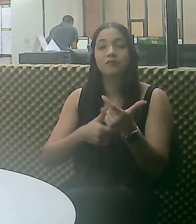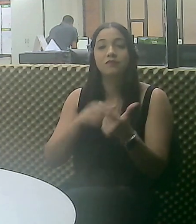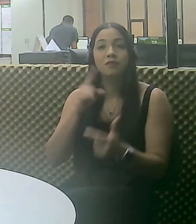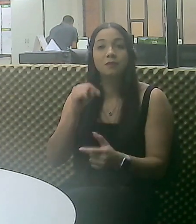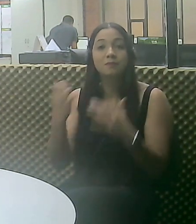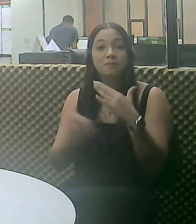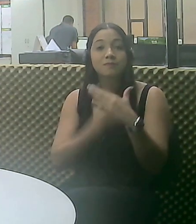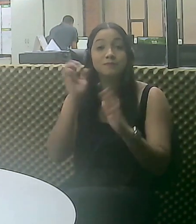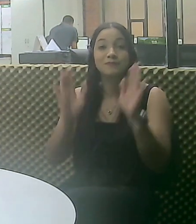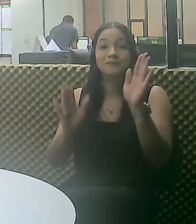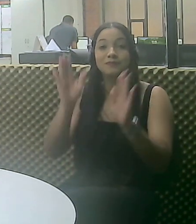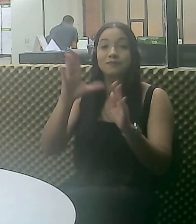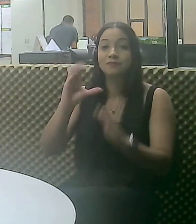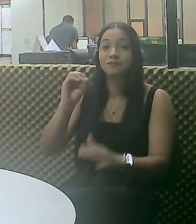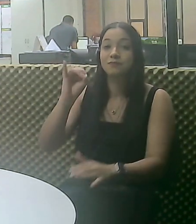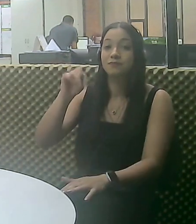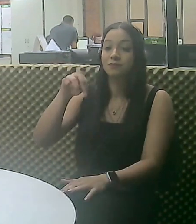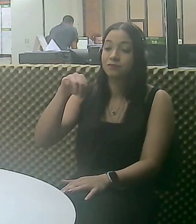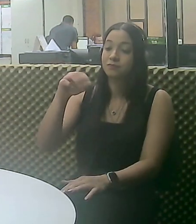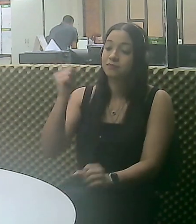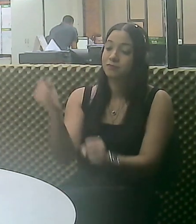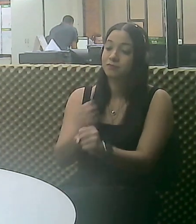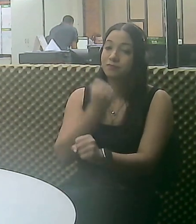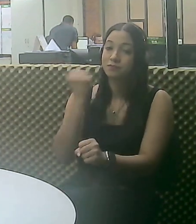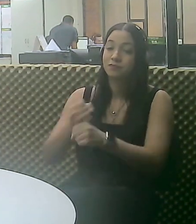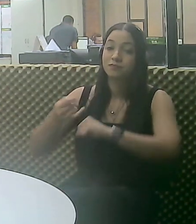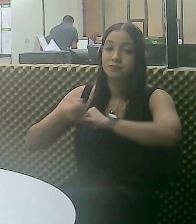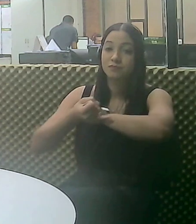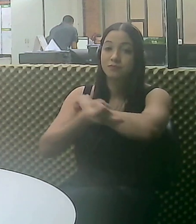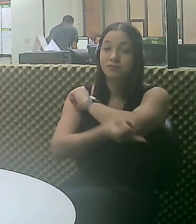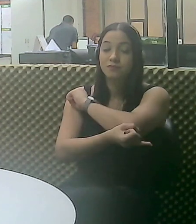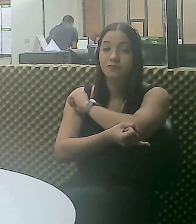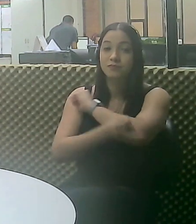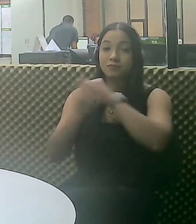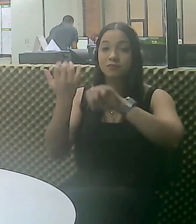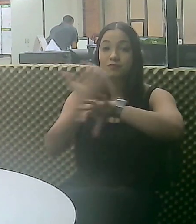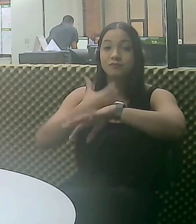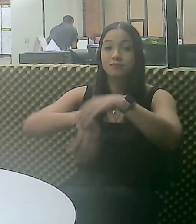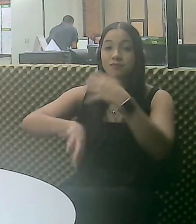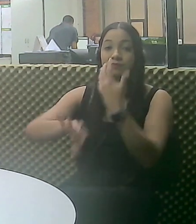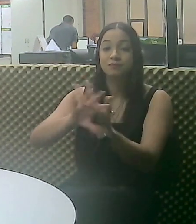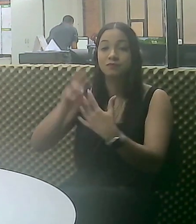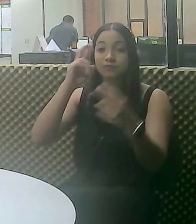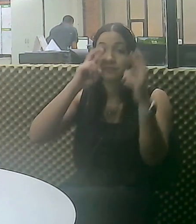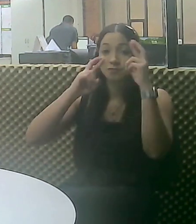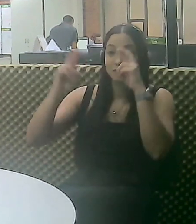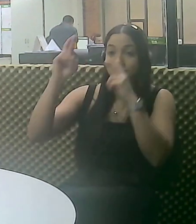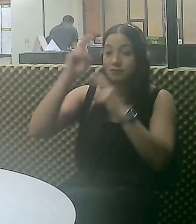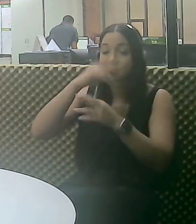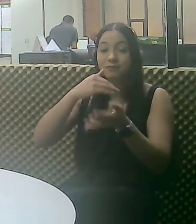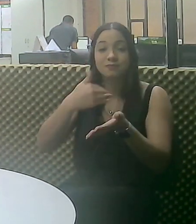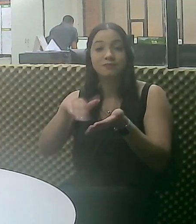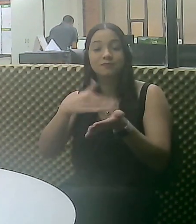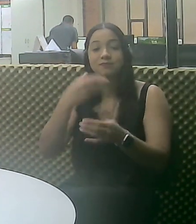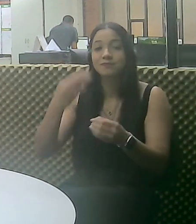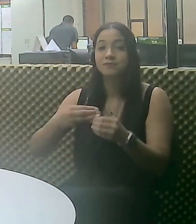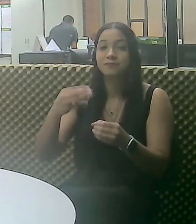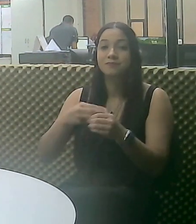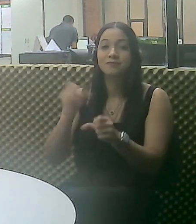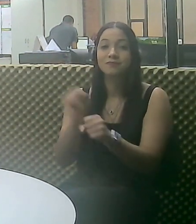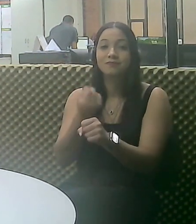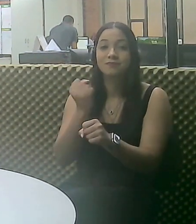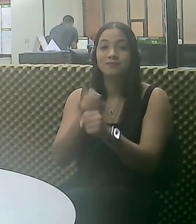pela empresa licitada Coima, construtora de infraestrutura e meio ambiente, e vistoriados pela Secretaria Municipal